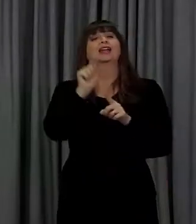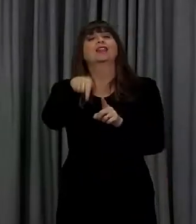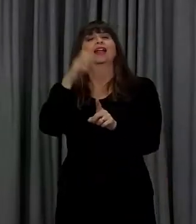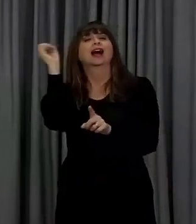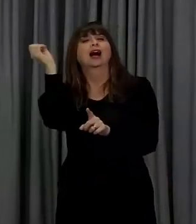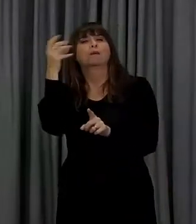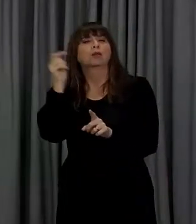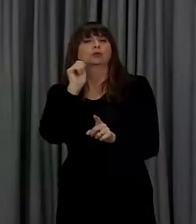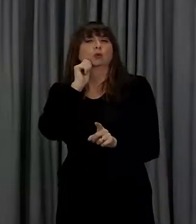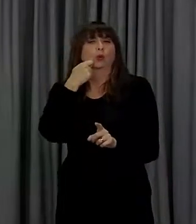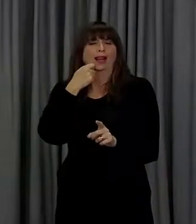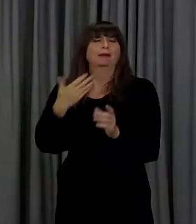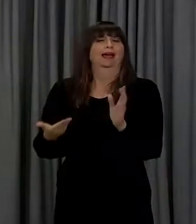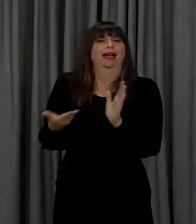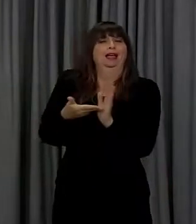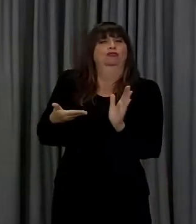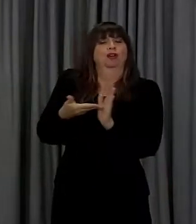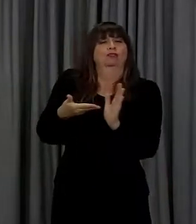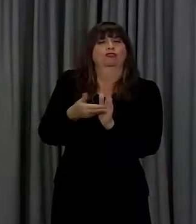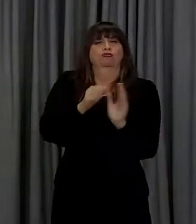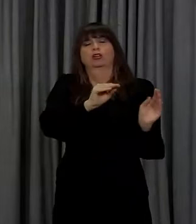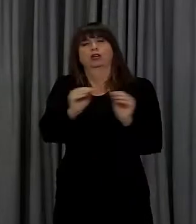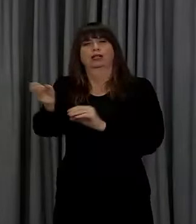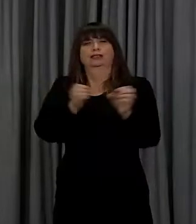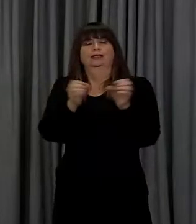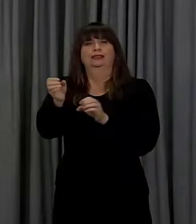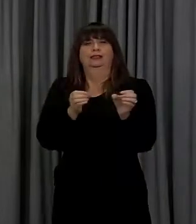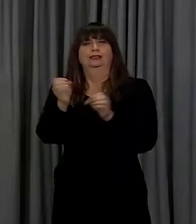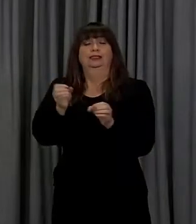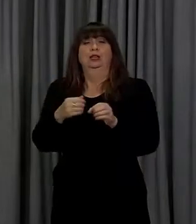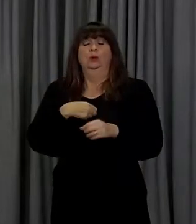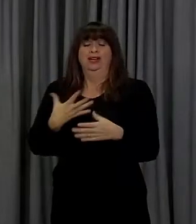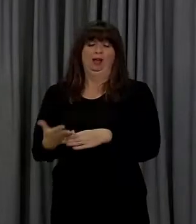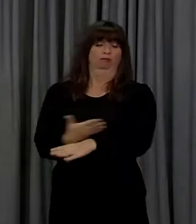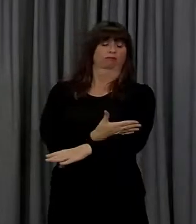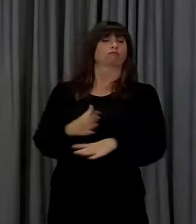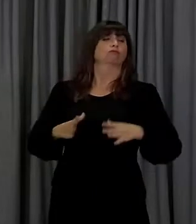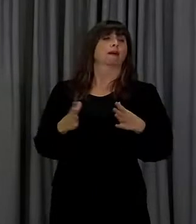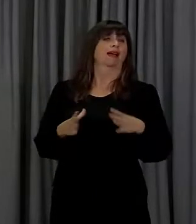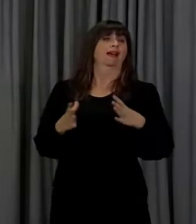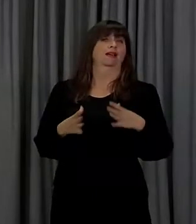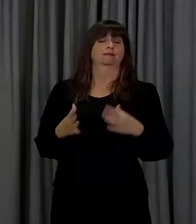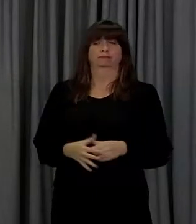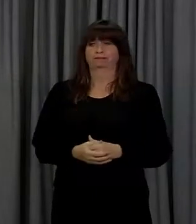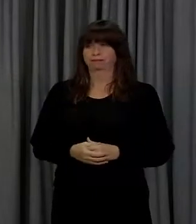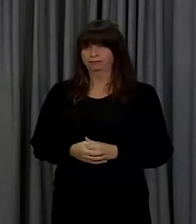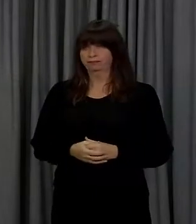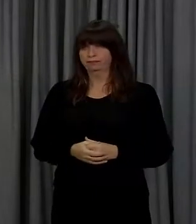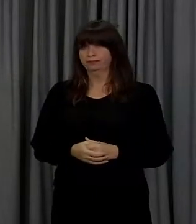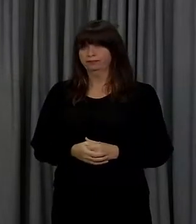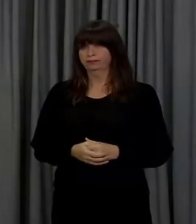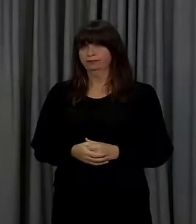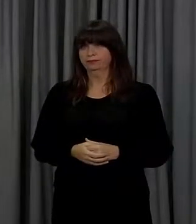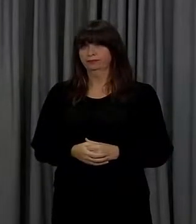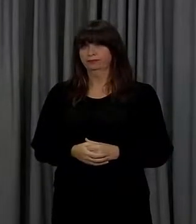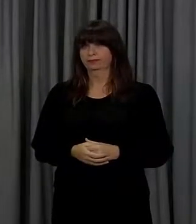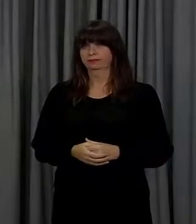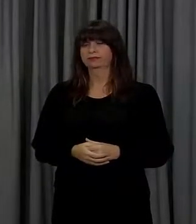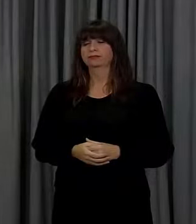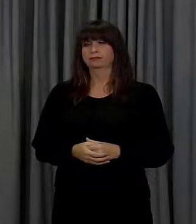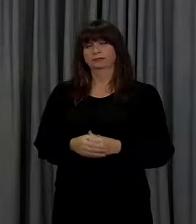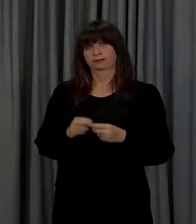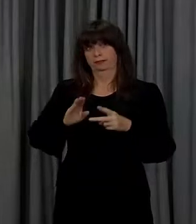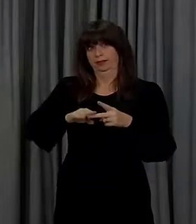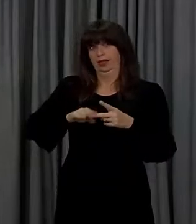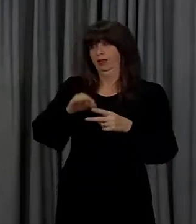hynny. Felly mae lot o waith paratoi eisoes wedi cael ei wneud. Diolch yn fawr, Gweinidog, ac hefyd yr